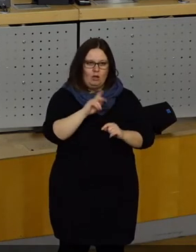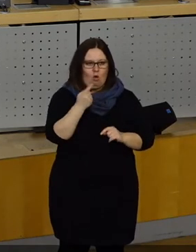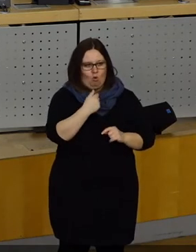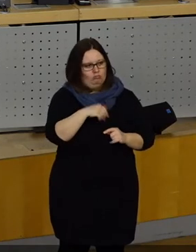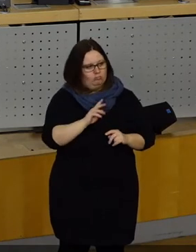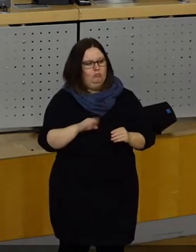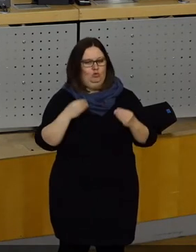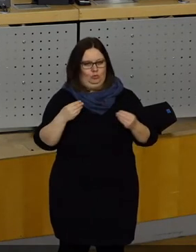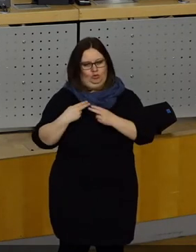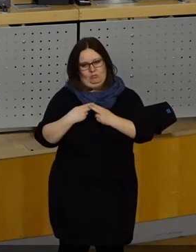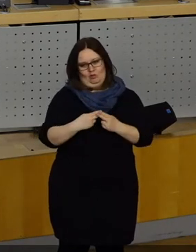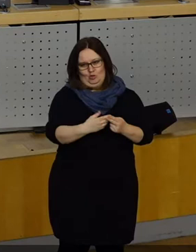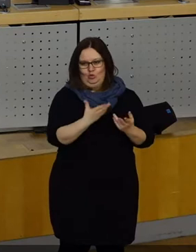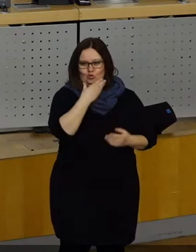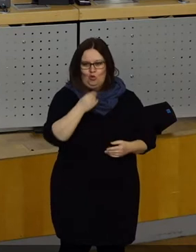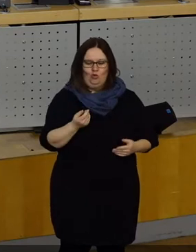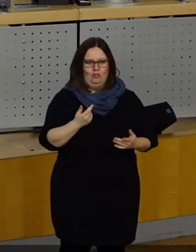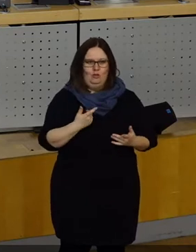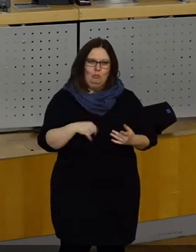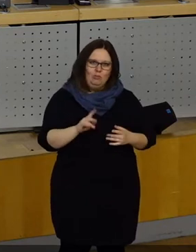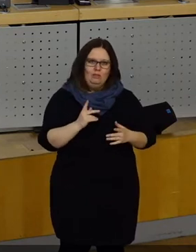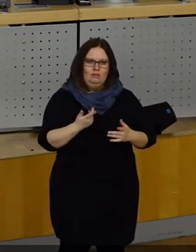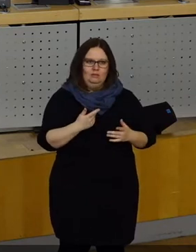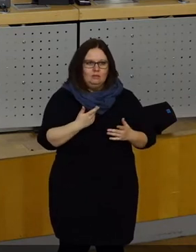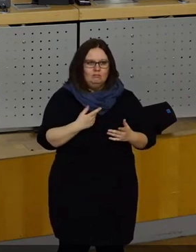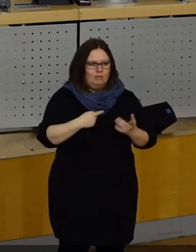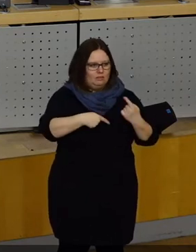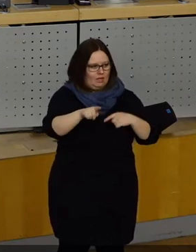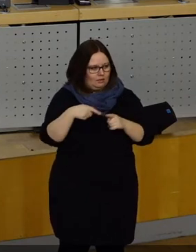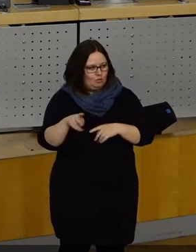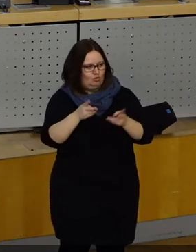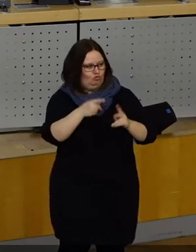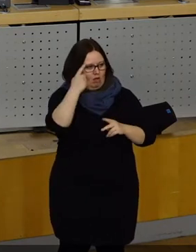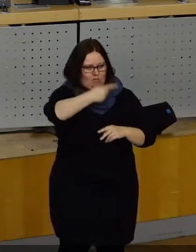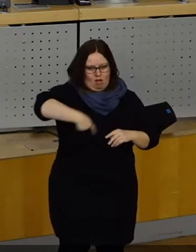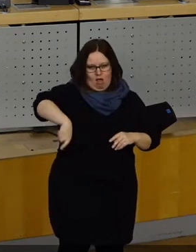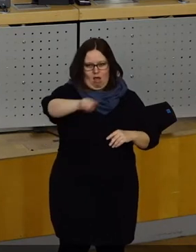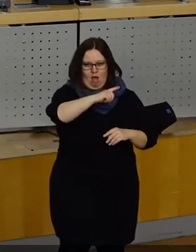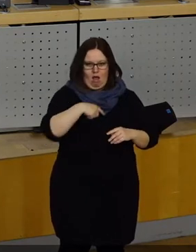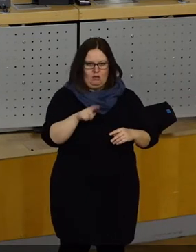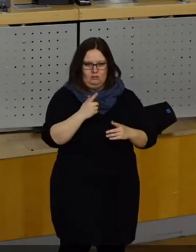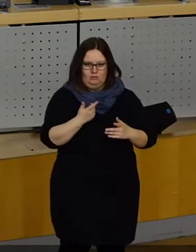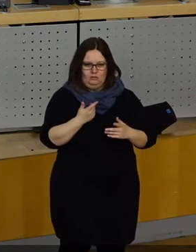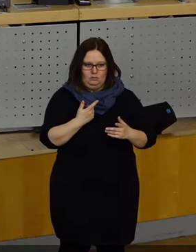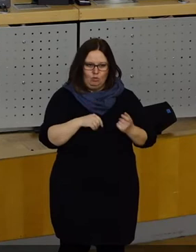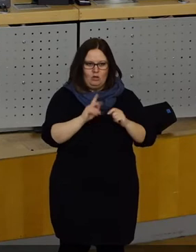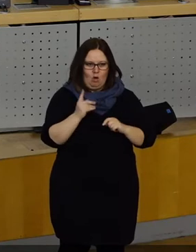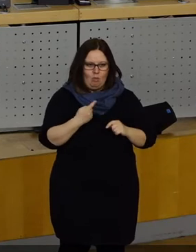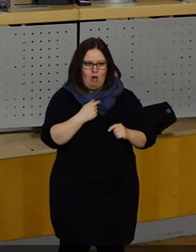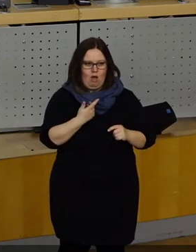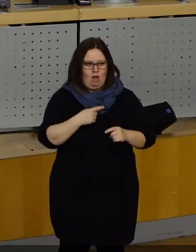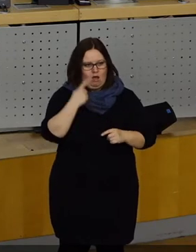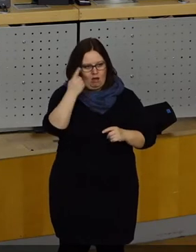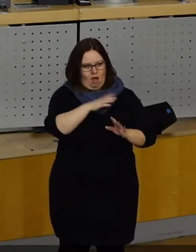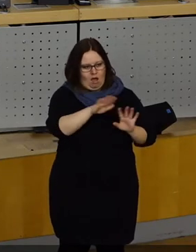guter brauch wenn wir mit großen delegation vertretern des stadtrates auf reise gehen auch dem rat